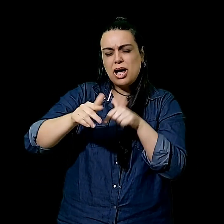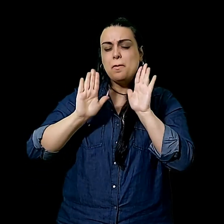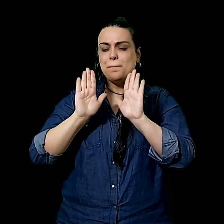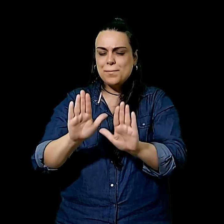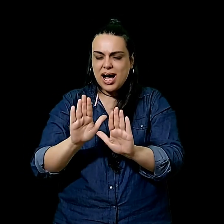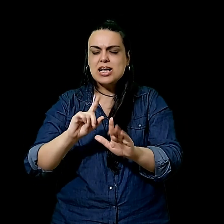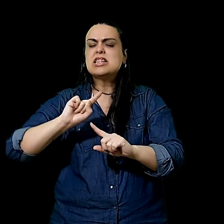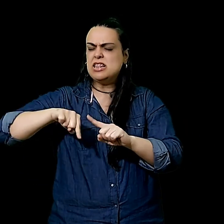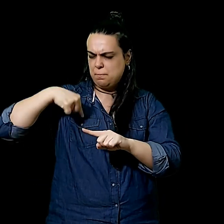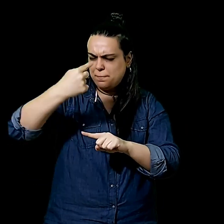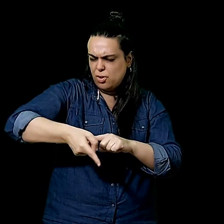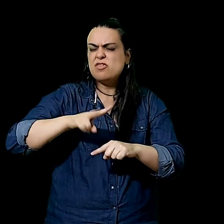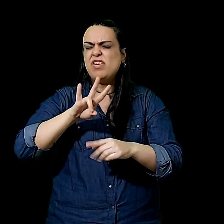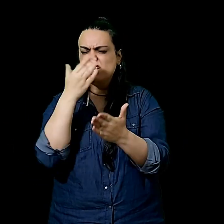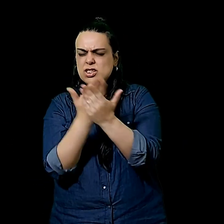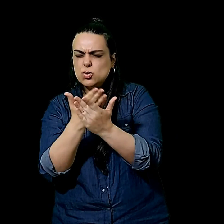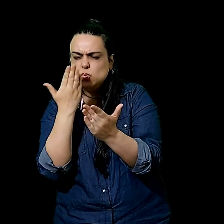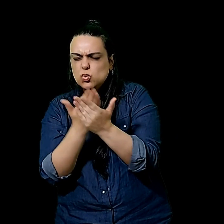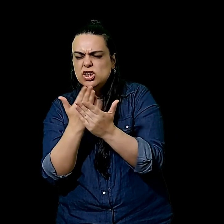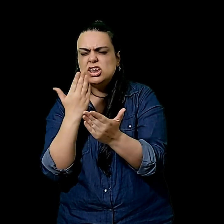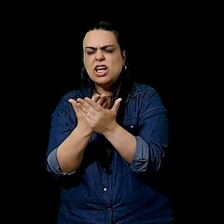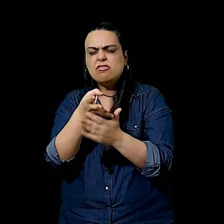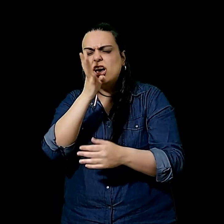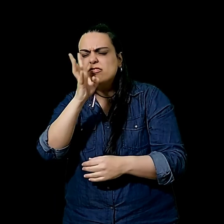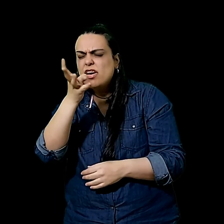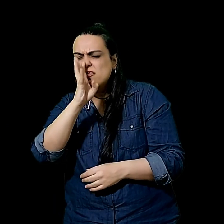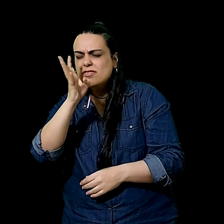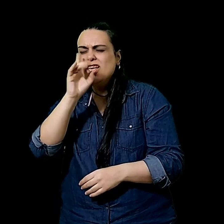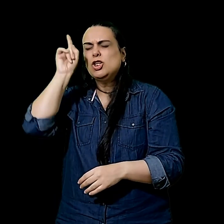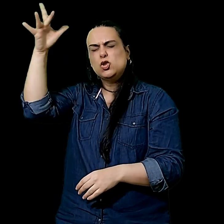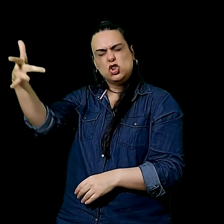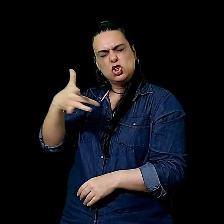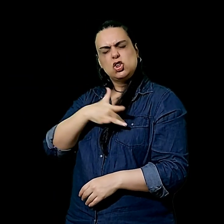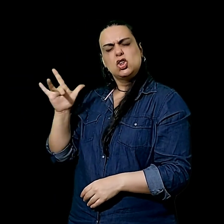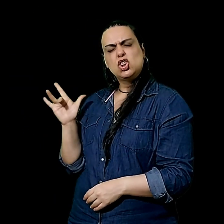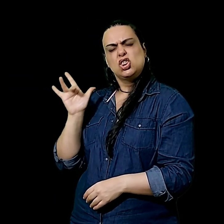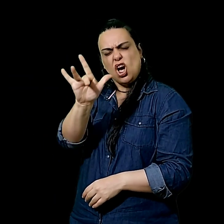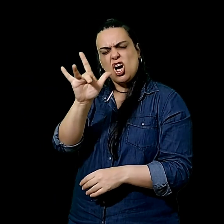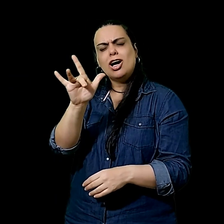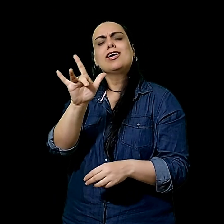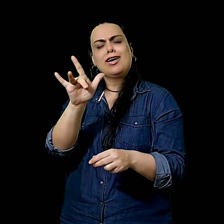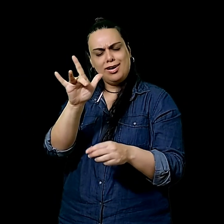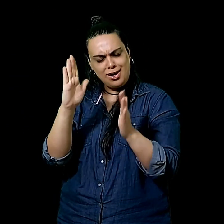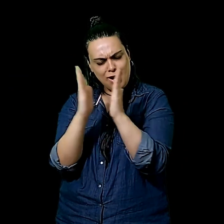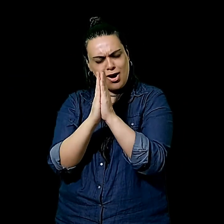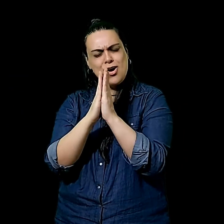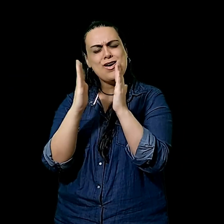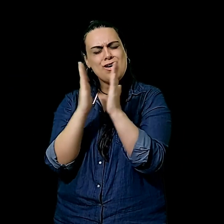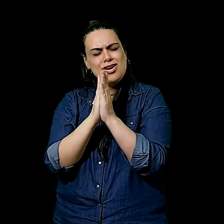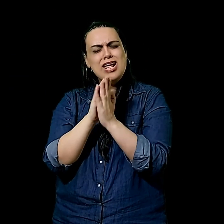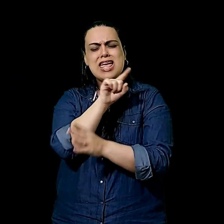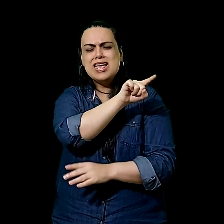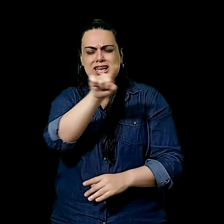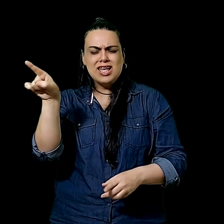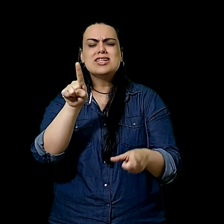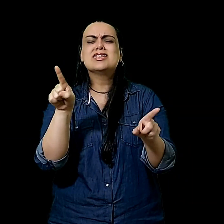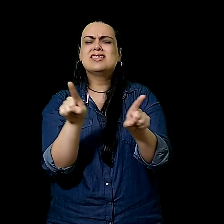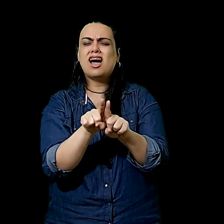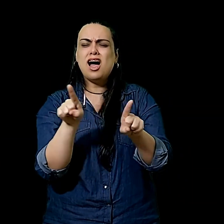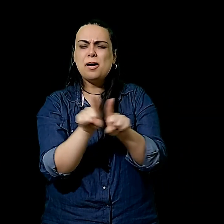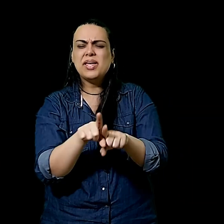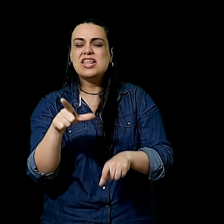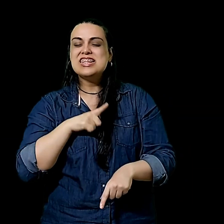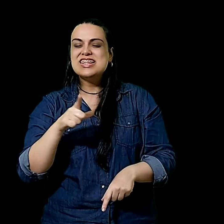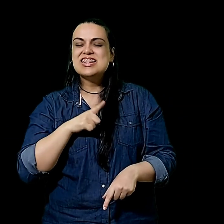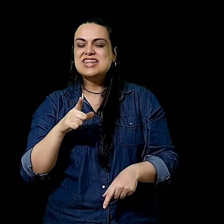se propõem a entrar, a estudar, porque estão trabalhando. Alcança eles também com essa oração, para que eles possam, Senhor,